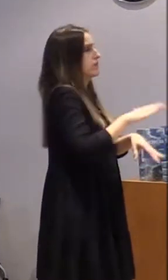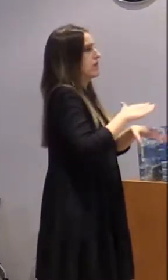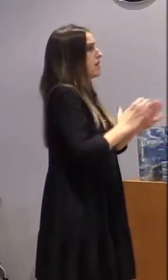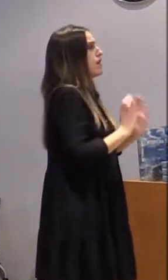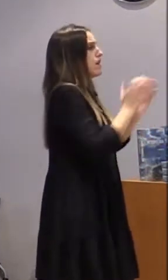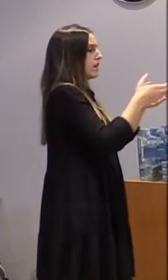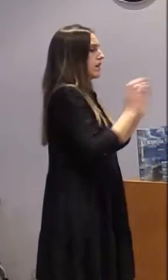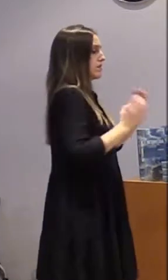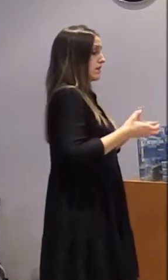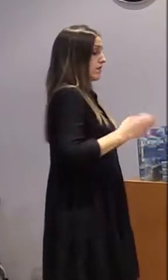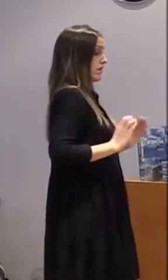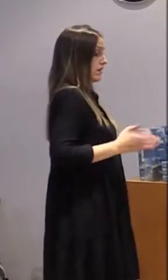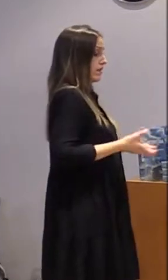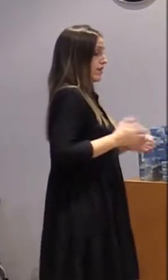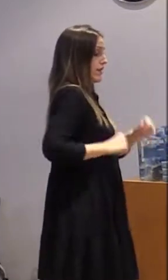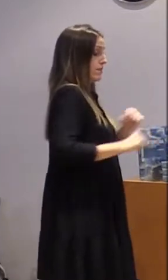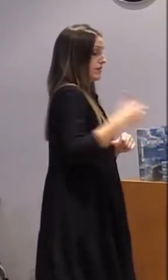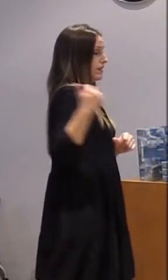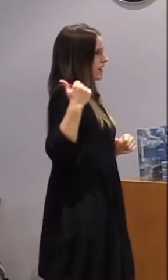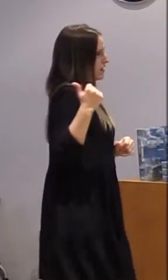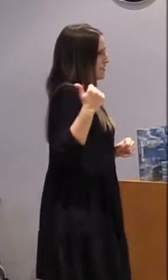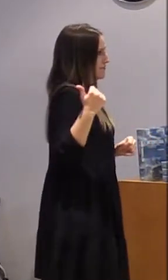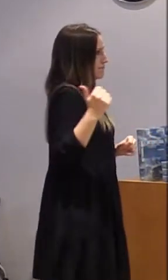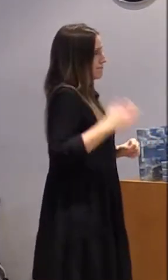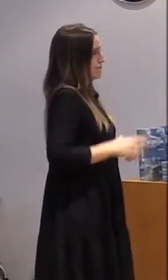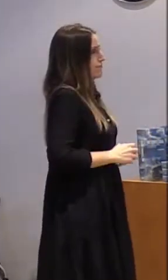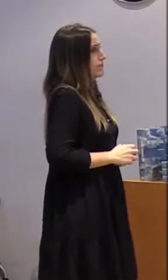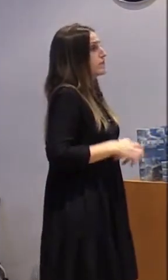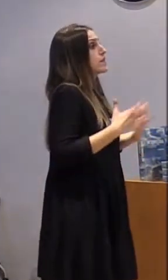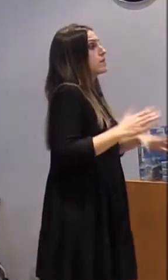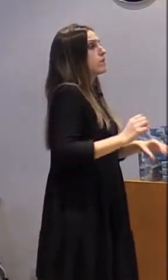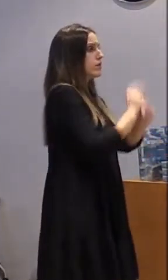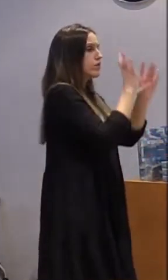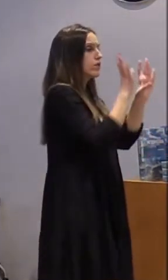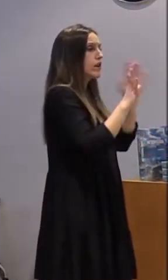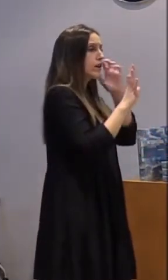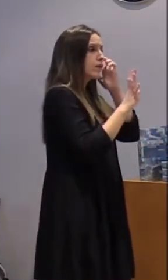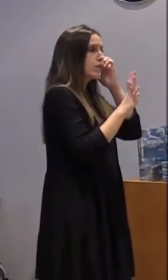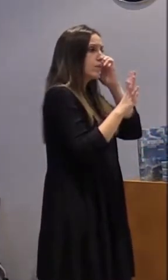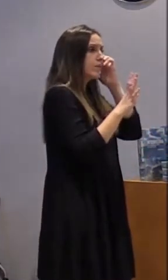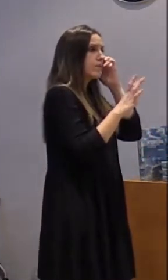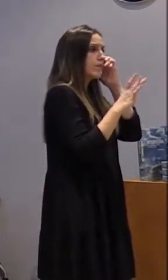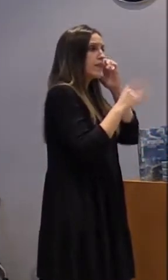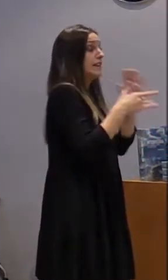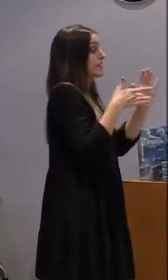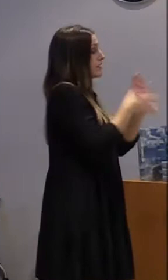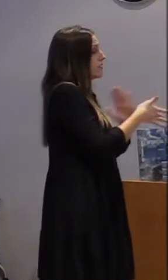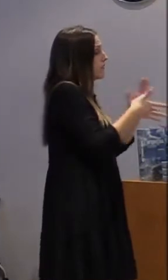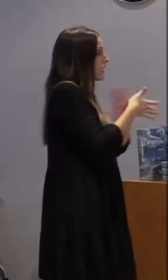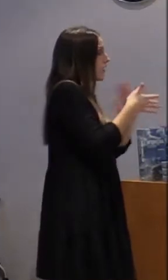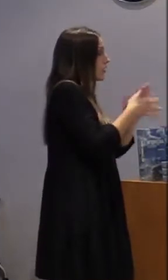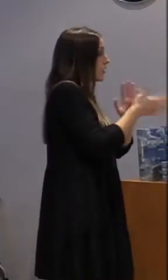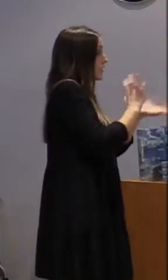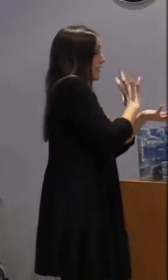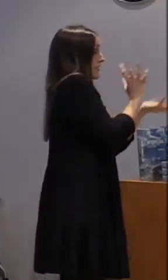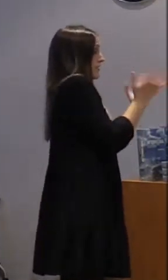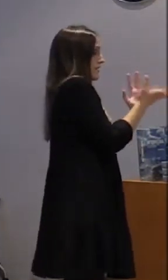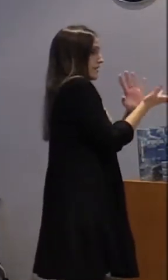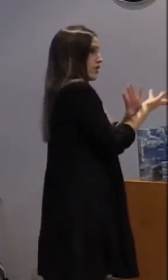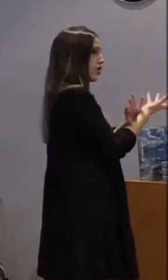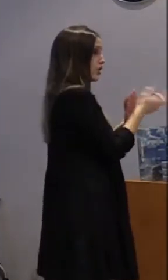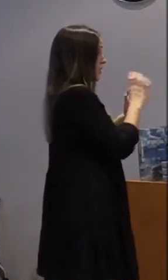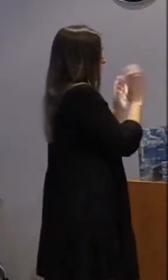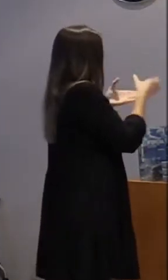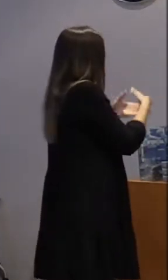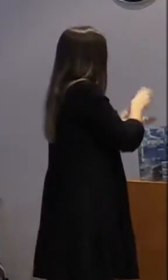las nubes a partir de ese estudio primigenio de Howard. Pero claro, es que él, aparte de esas explicaciones de las transiciones de unos géneros